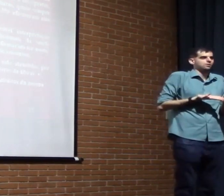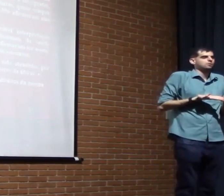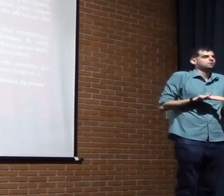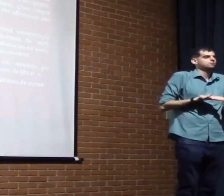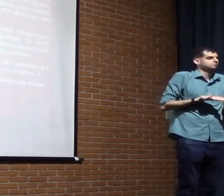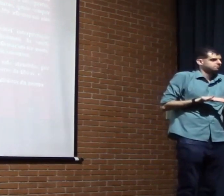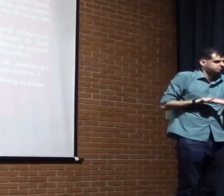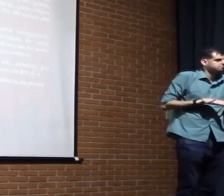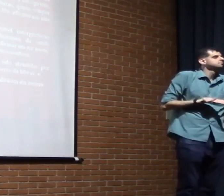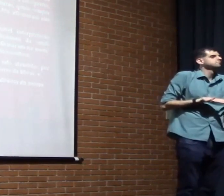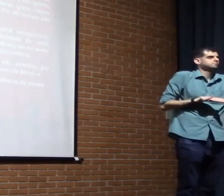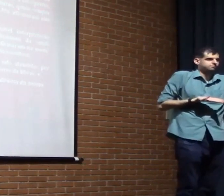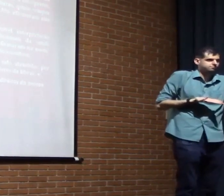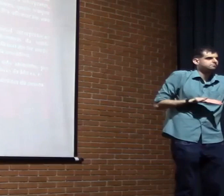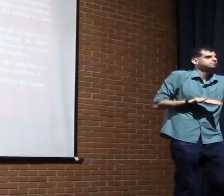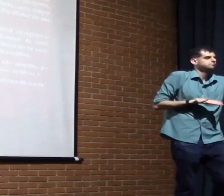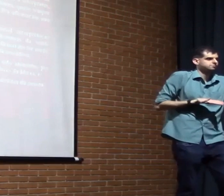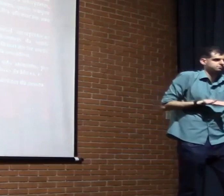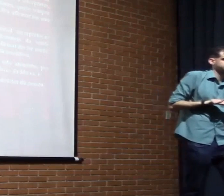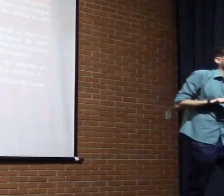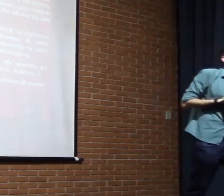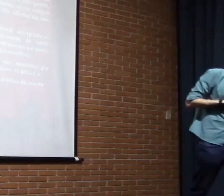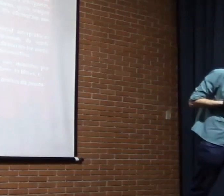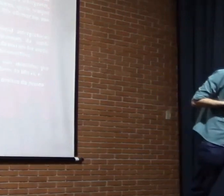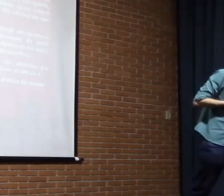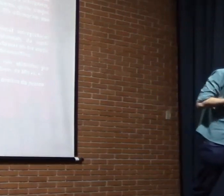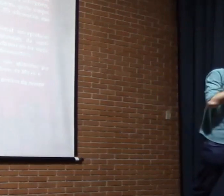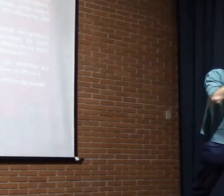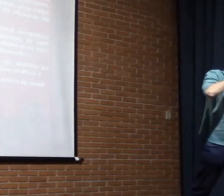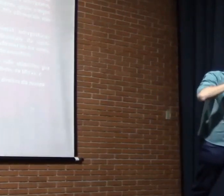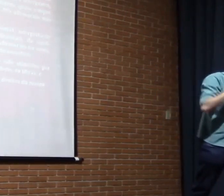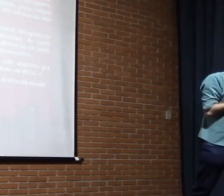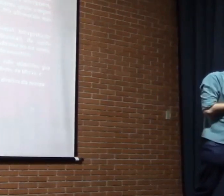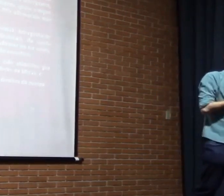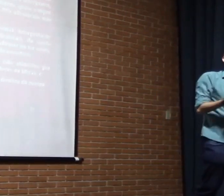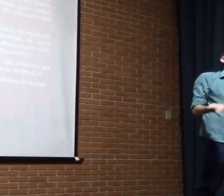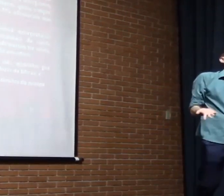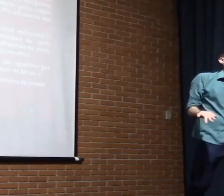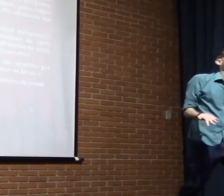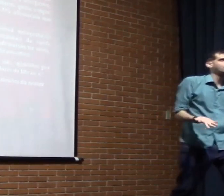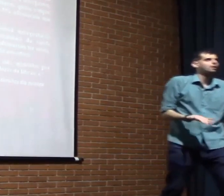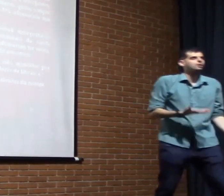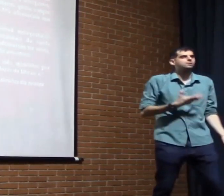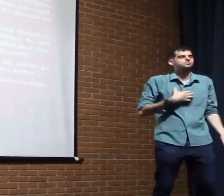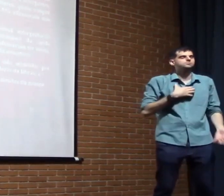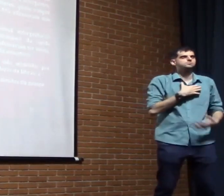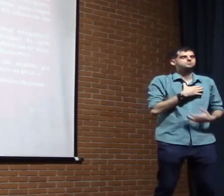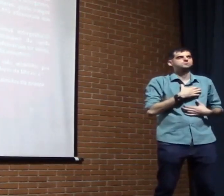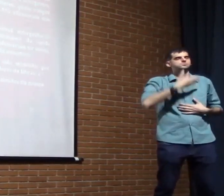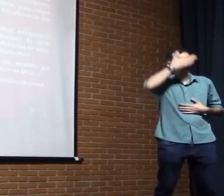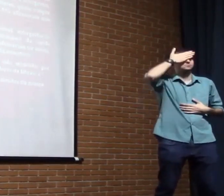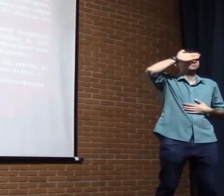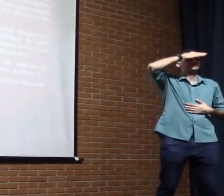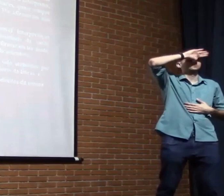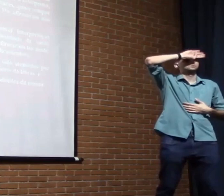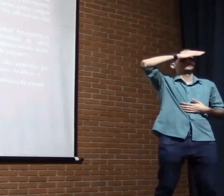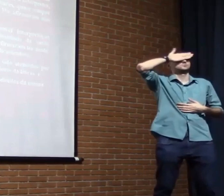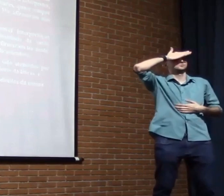errado? Se ele me receitou o remédio errado, como que vai ser isso? Eu compro o remédio e, nossa, tô